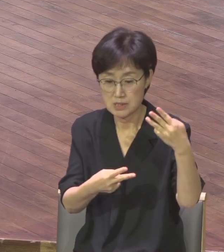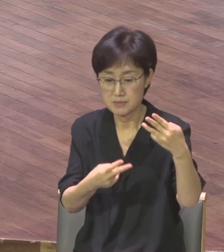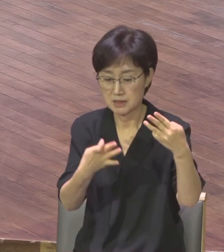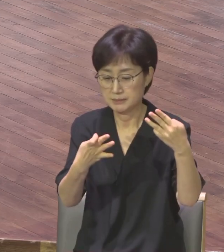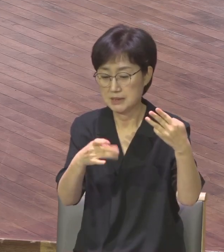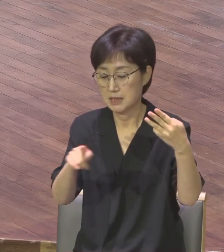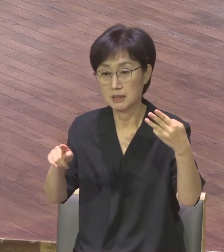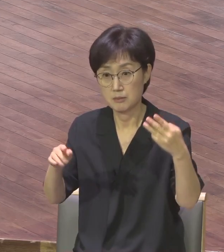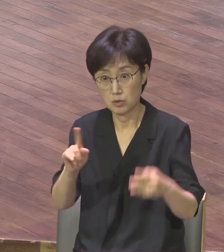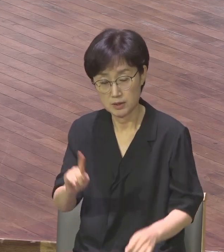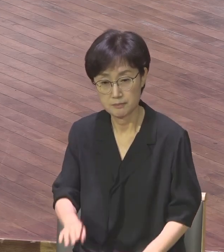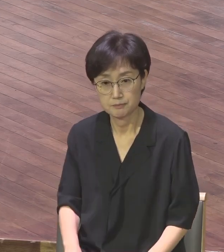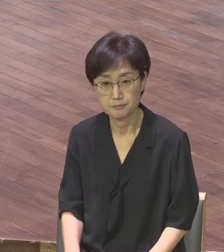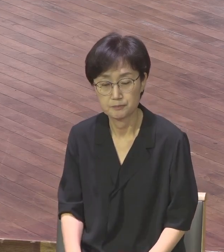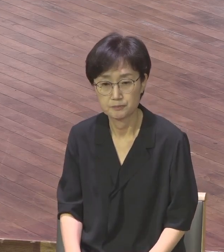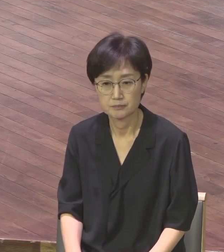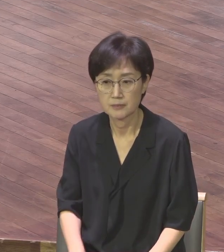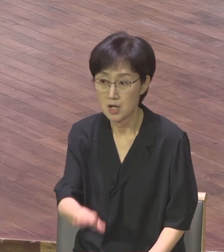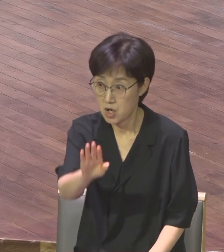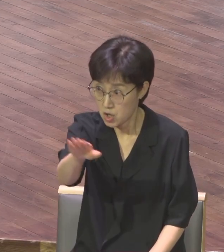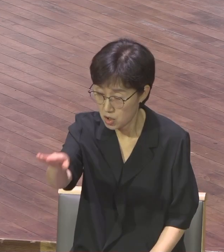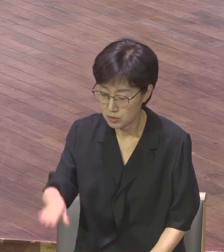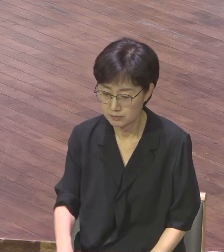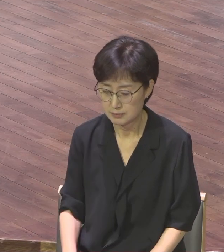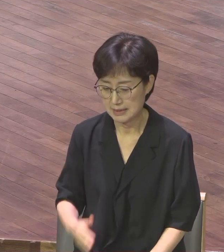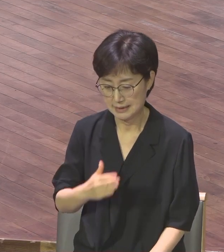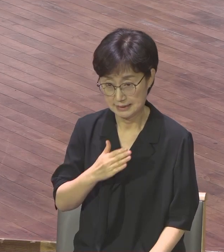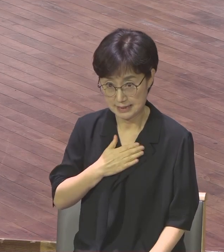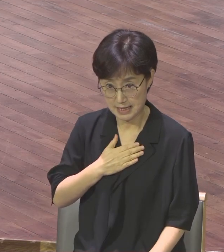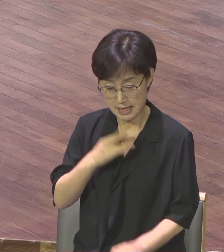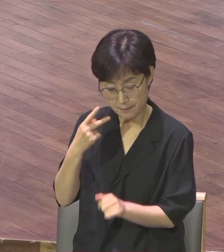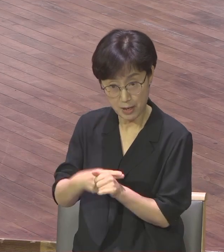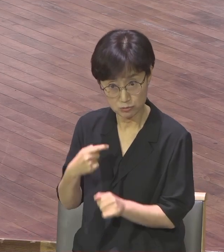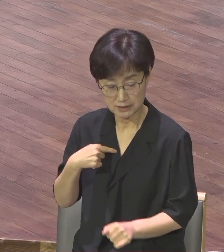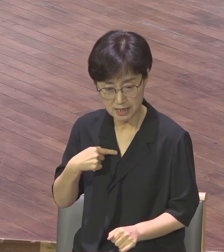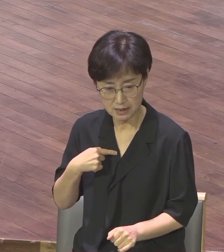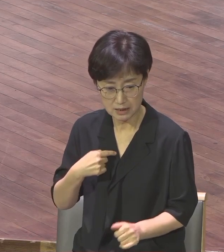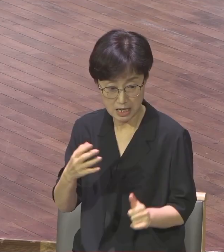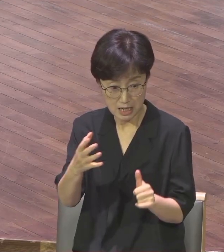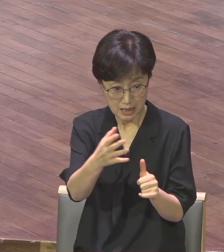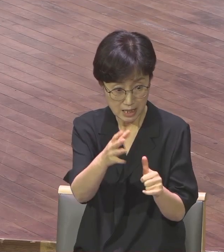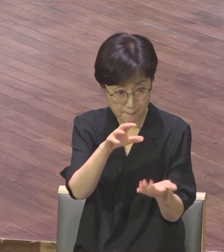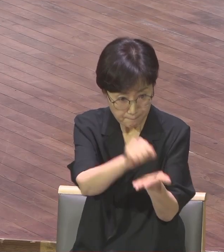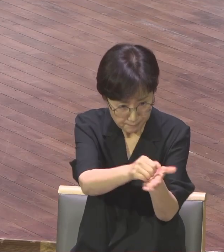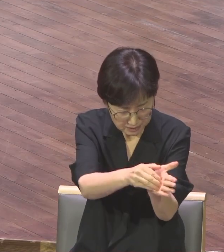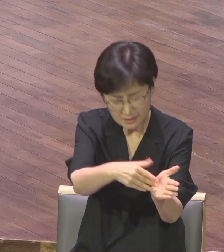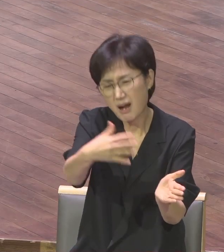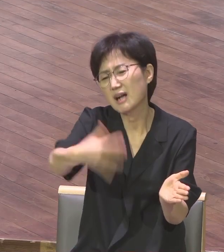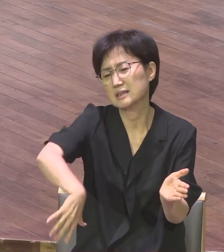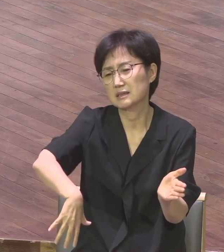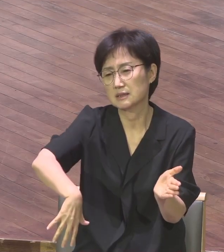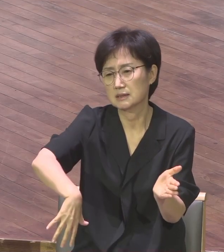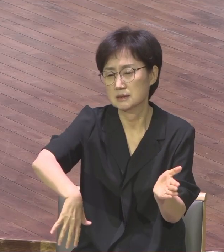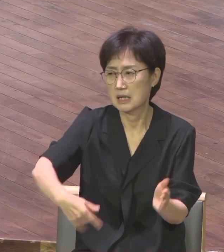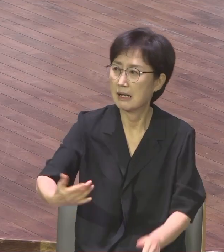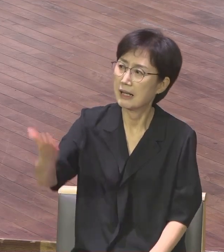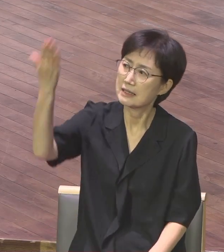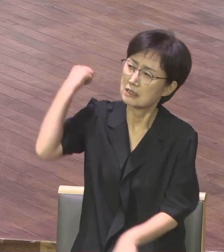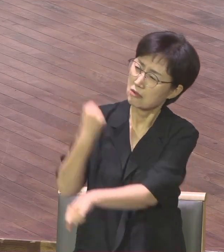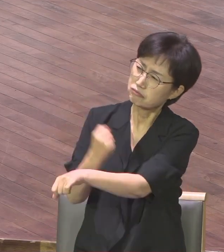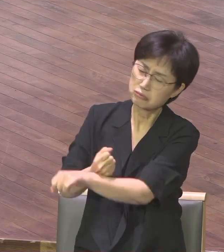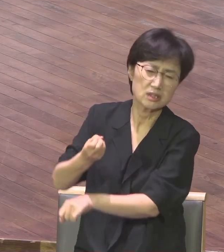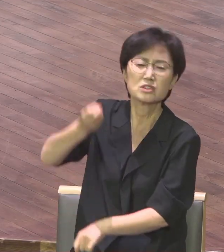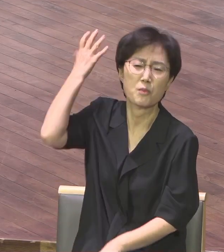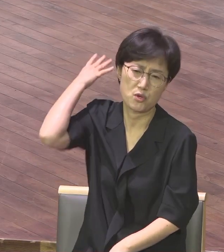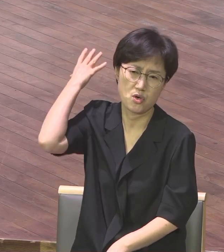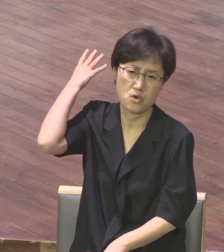보면 이 사실을 고백하죠. 형제들아, 나는 아직 내가 잡은 줄로 여기지 아니하고 오직 하늘적 뒤에 있는 것은